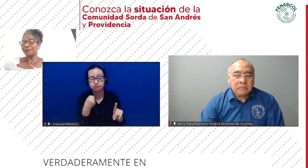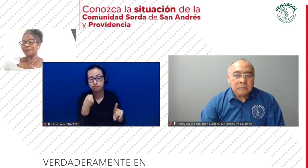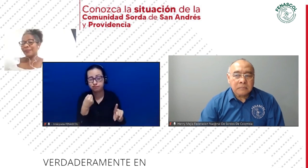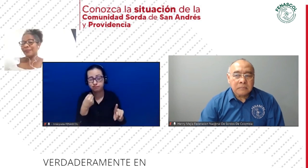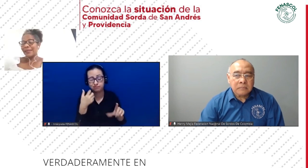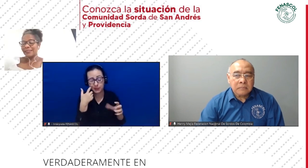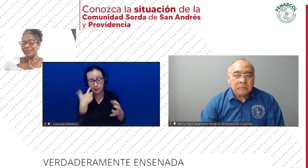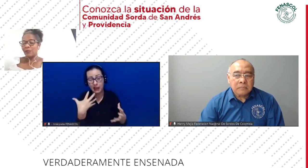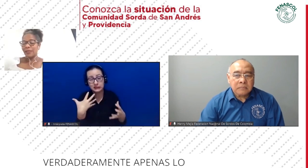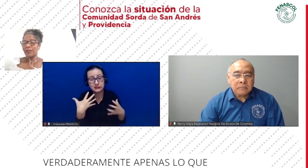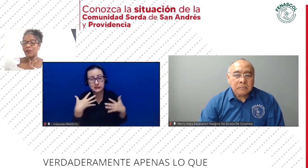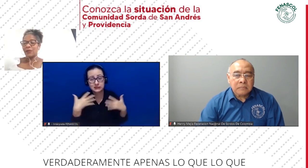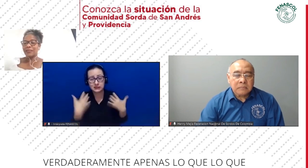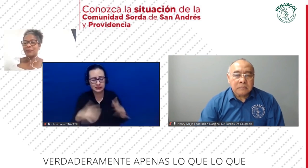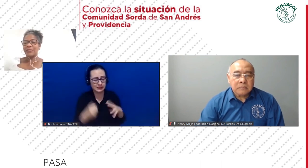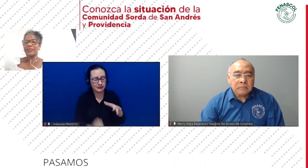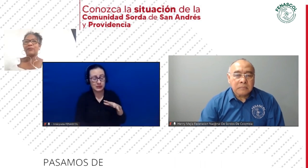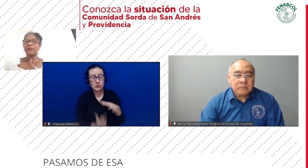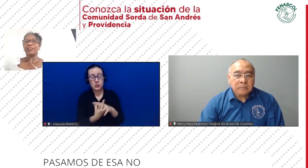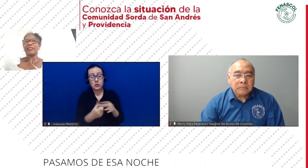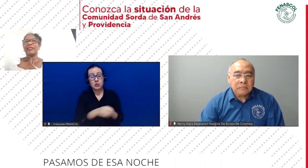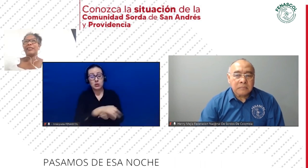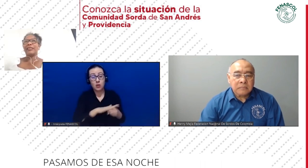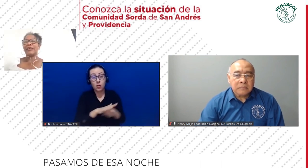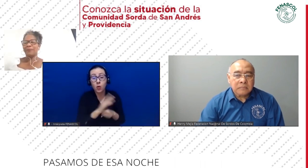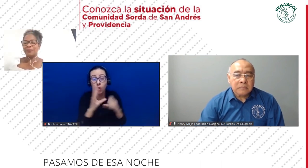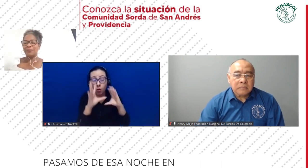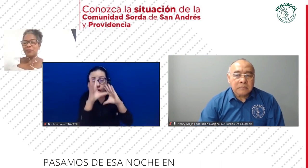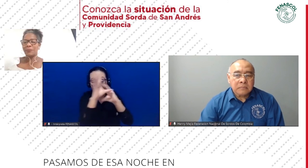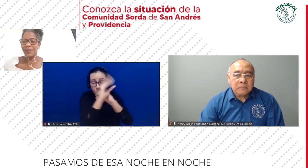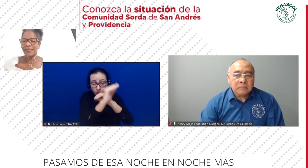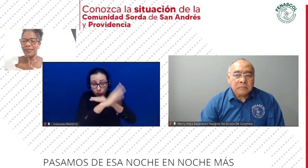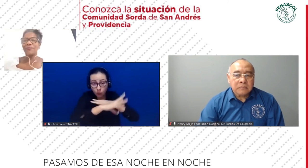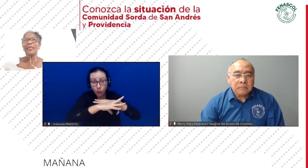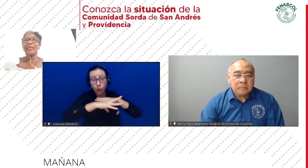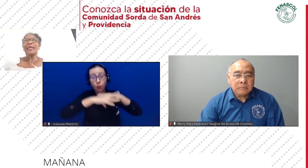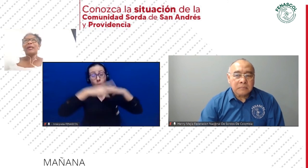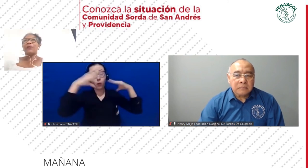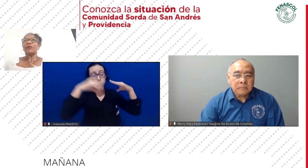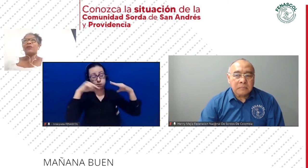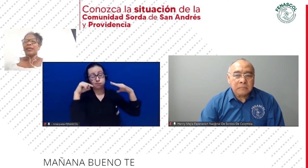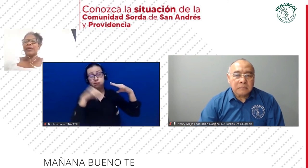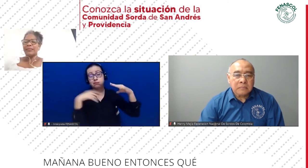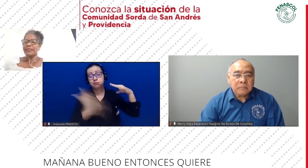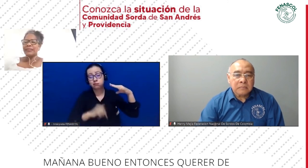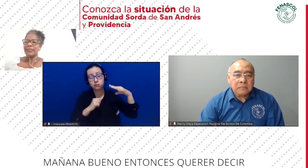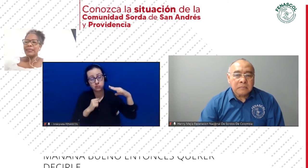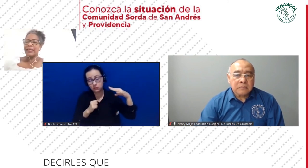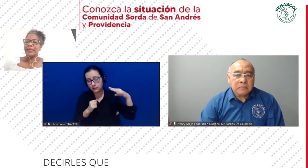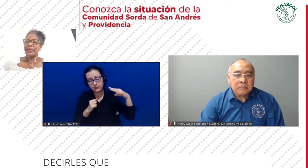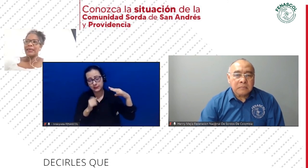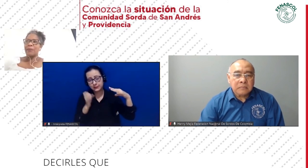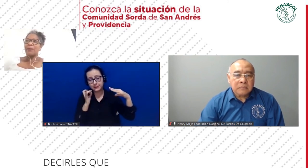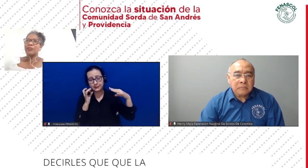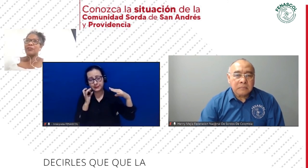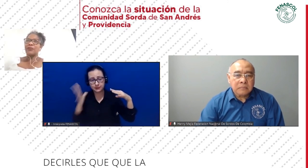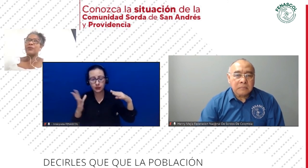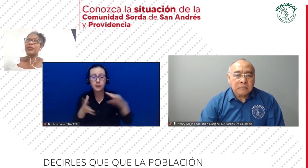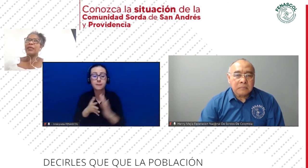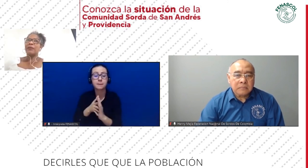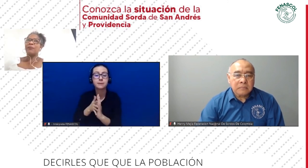tengas lo que pasamos de esa noche en noche mañana bueno que quiere decirles que la